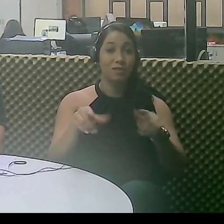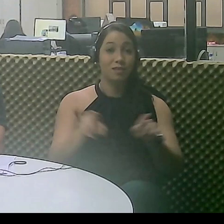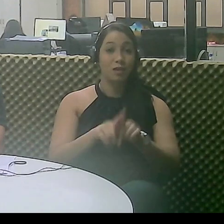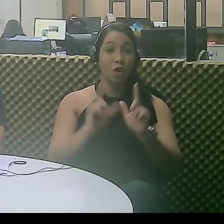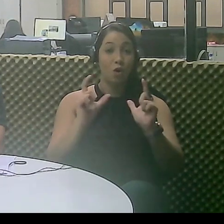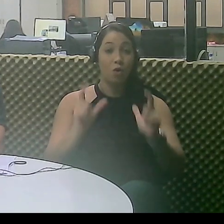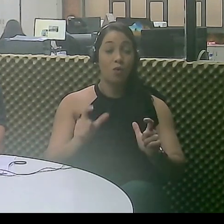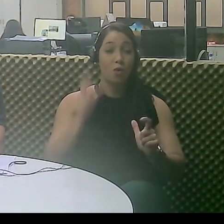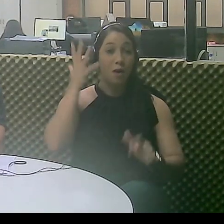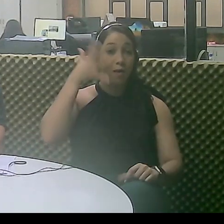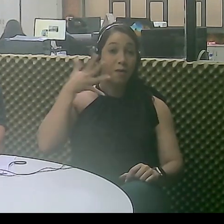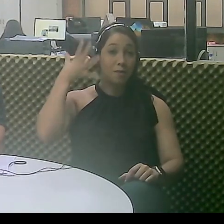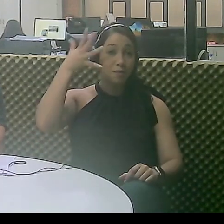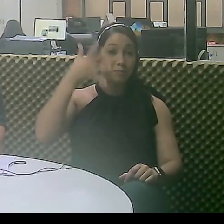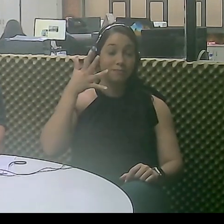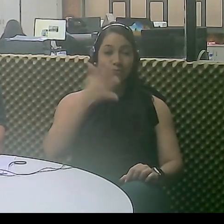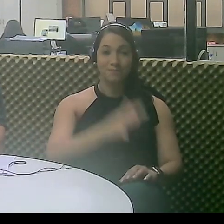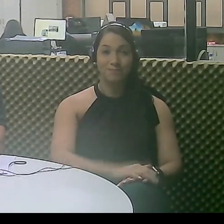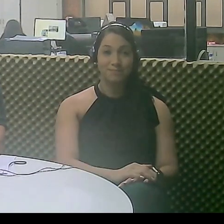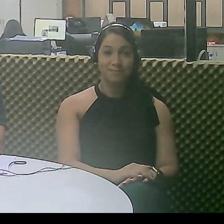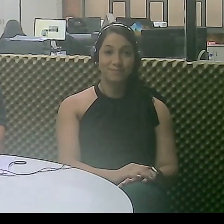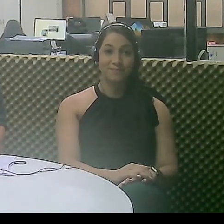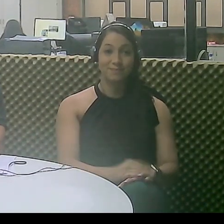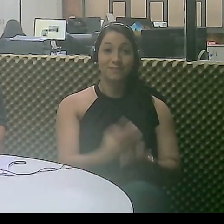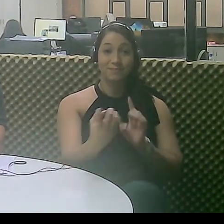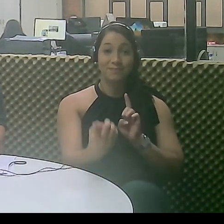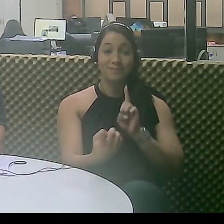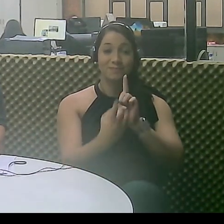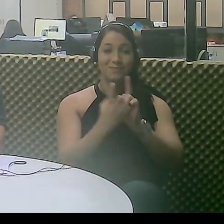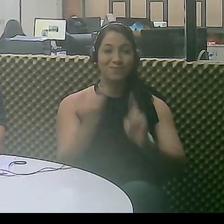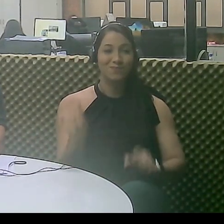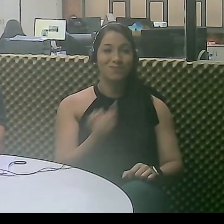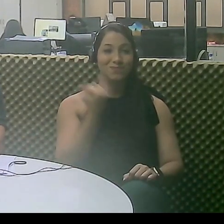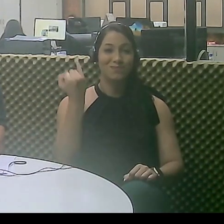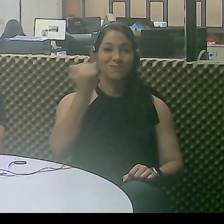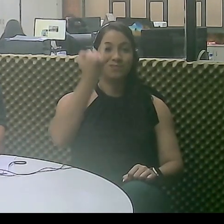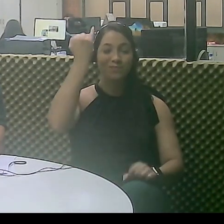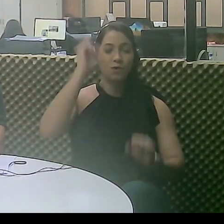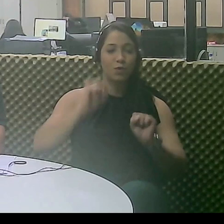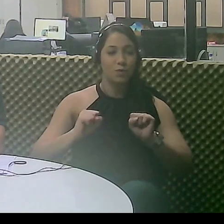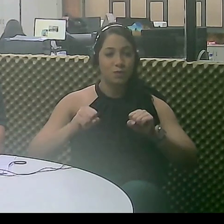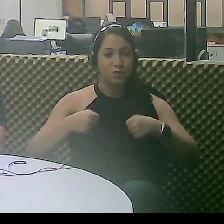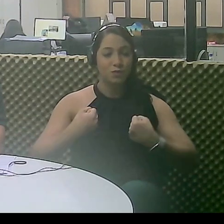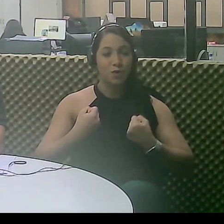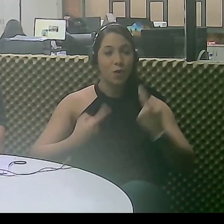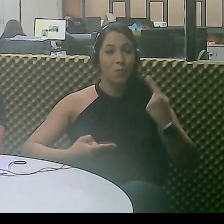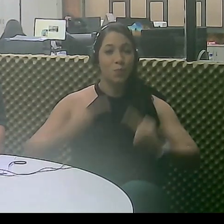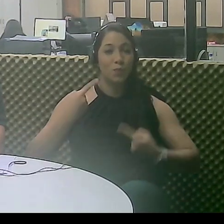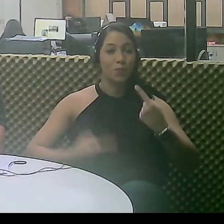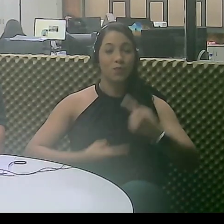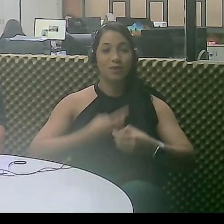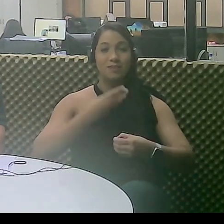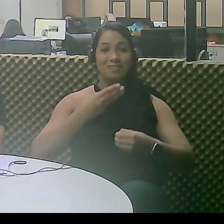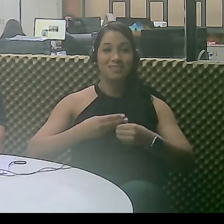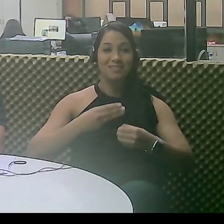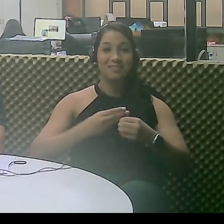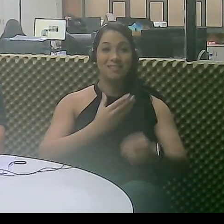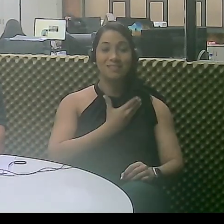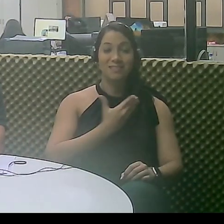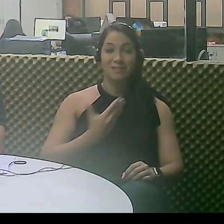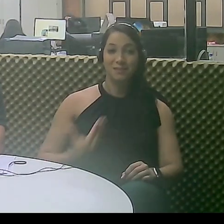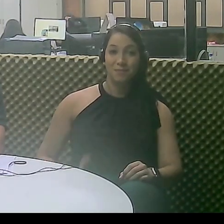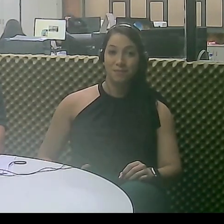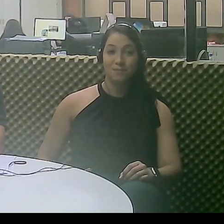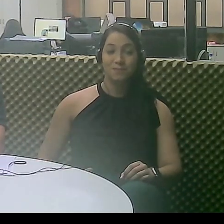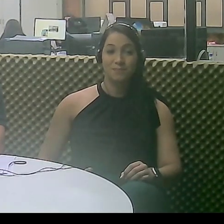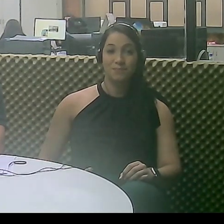local das palestras. O encontro é mais um importante passo no fortalecimento da política municipal de governança